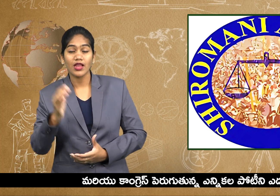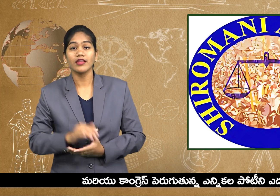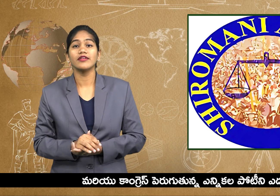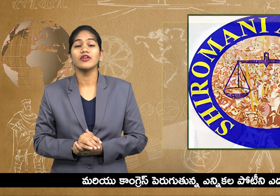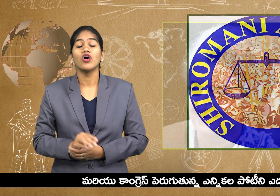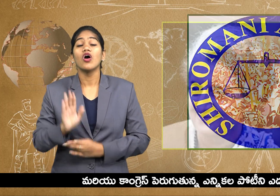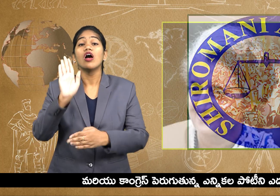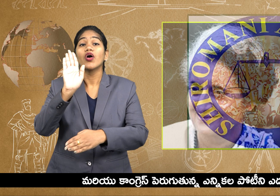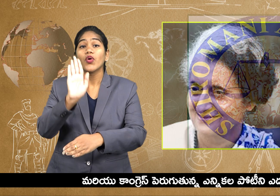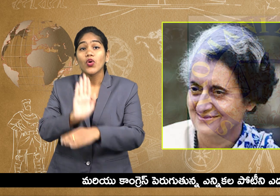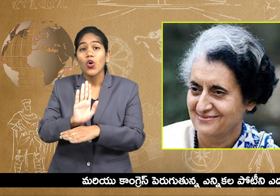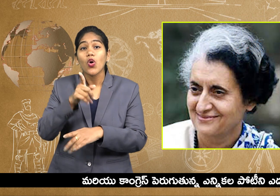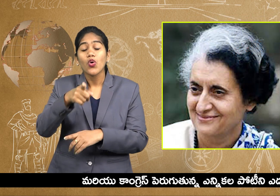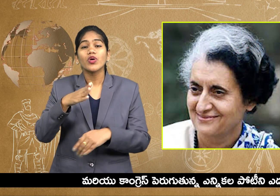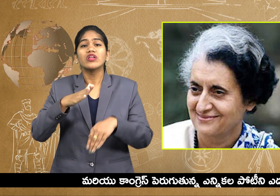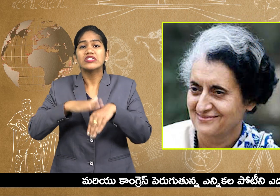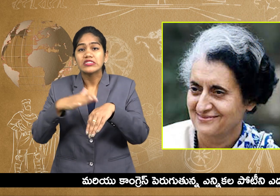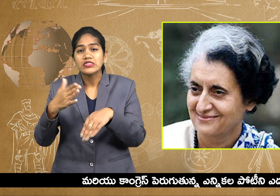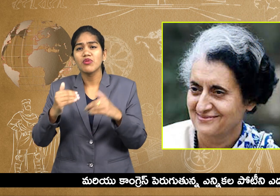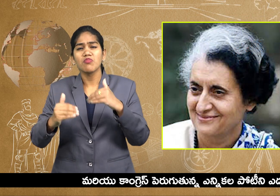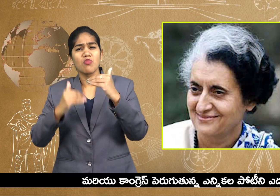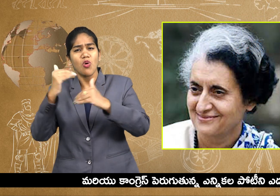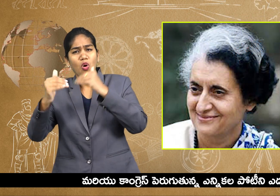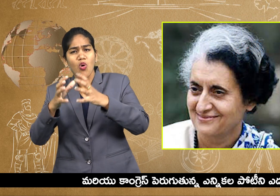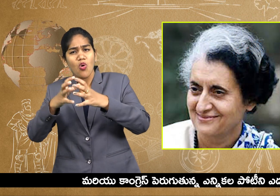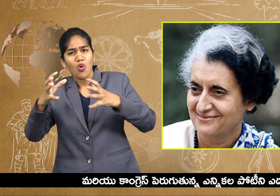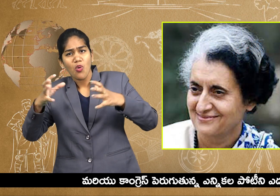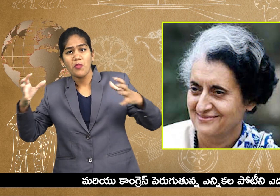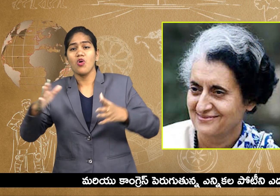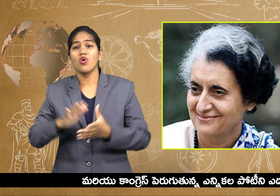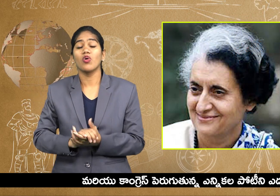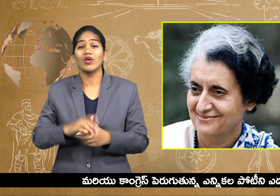మరియు కాంగ్రెస్ పెరుగుతున్న ఎన్నికల పోటీని ఎదుర్కొన్నాయి.